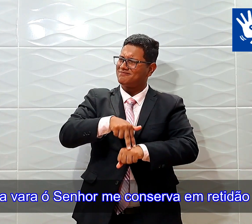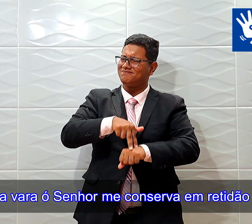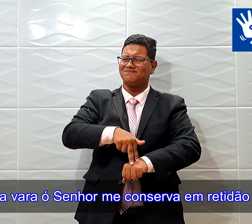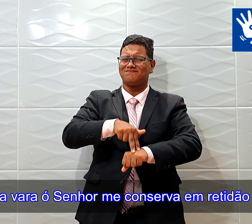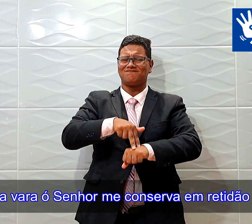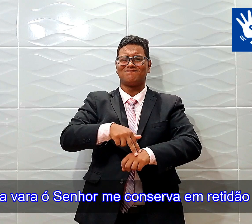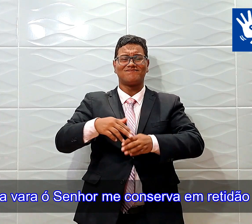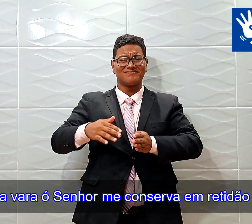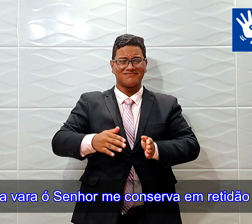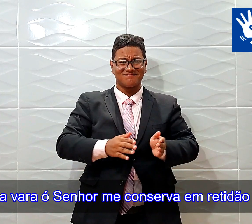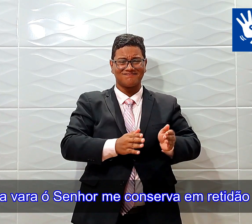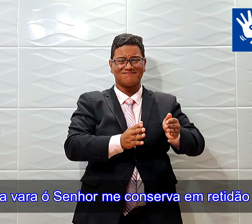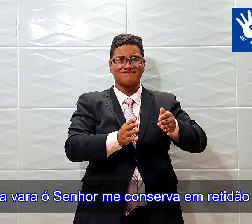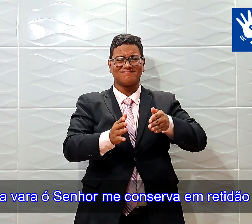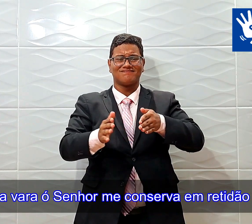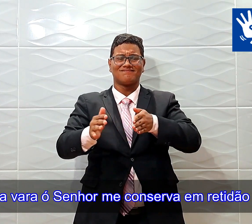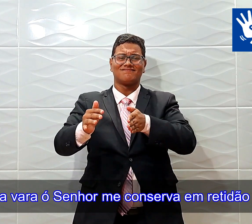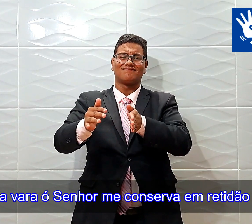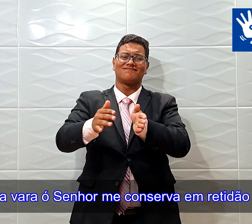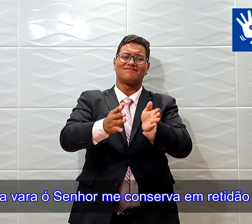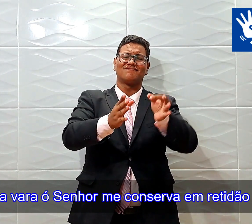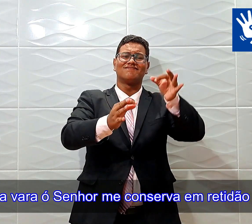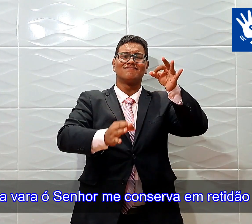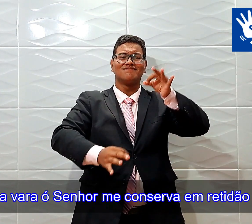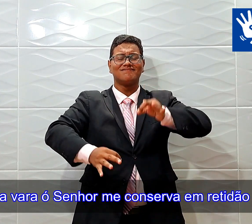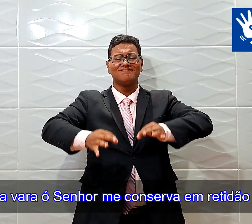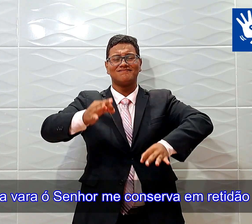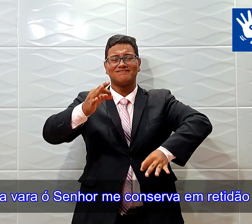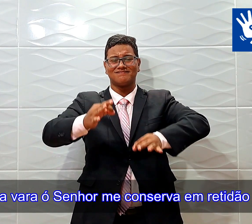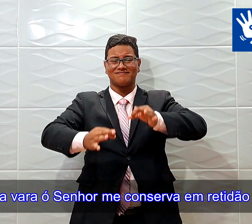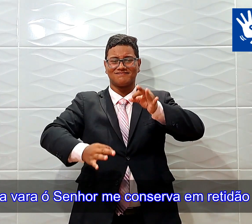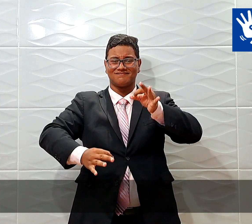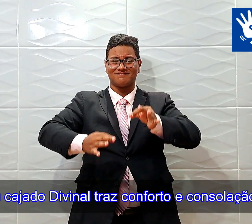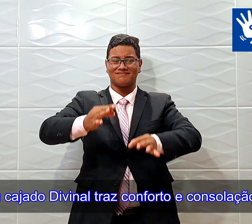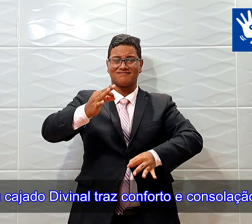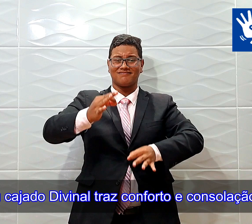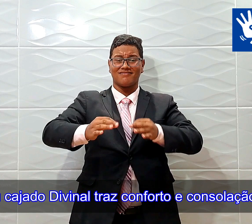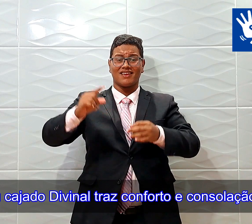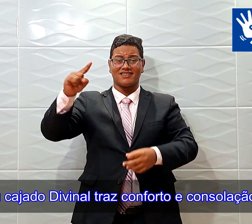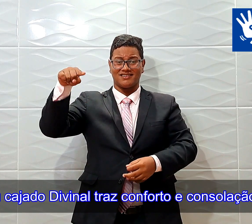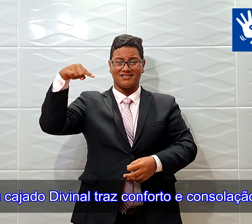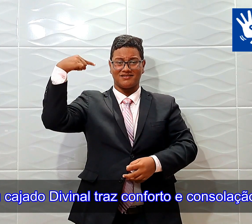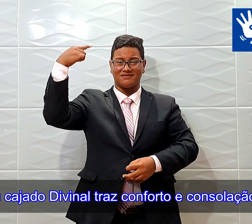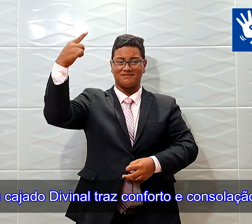conserva em retidão. Teu